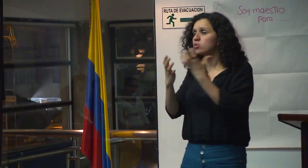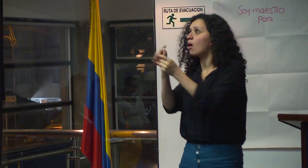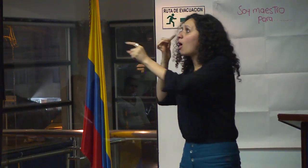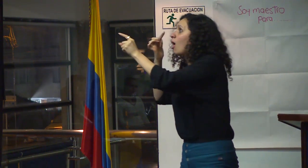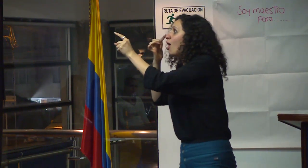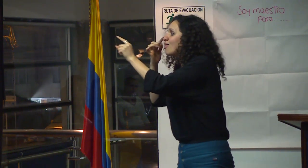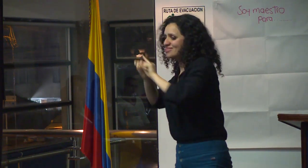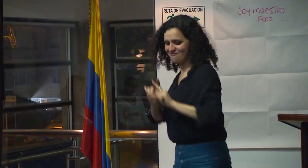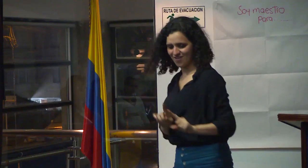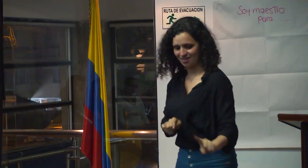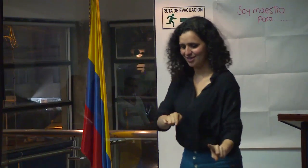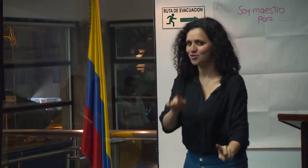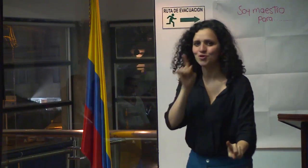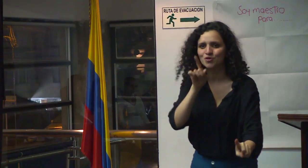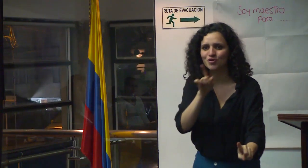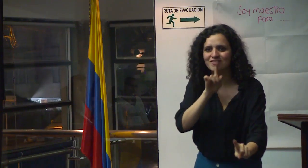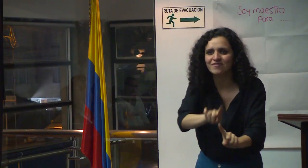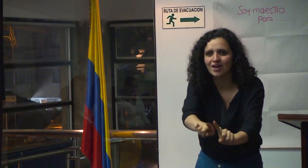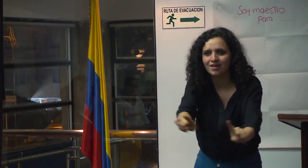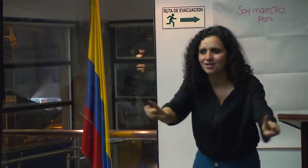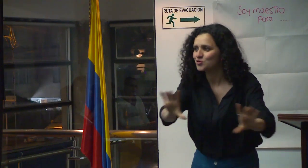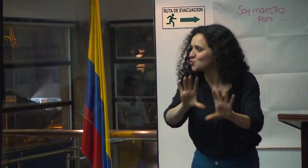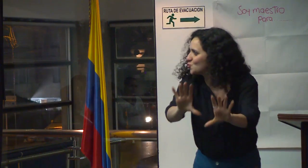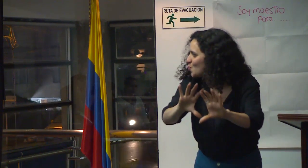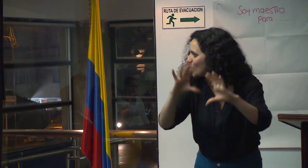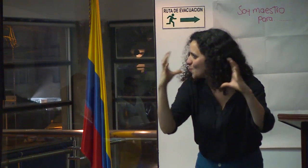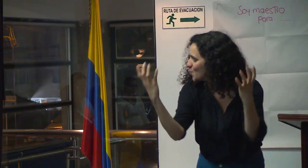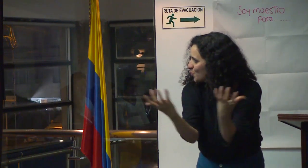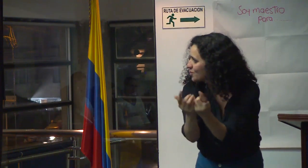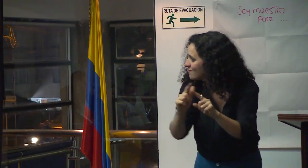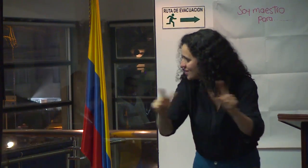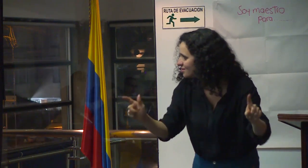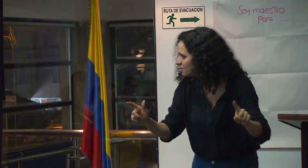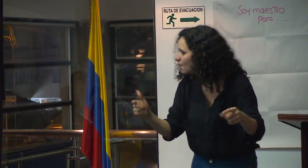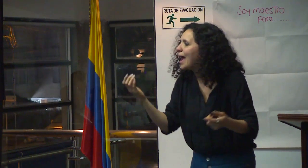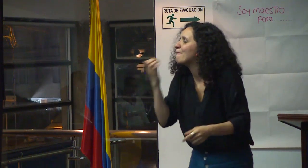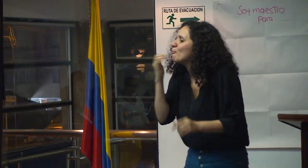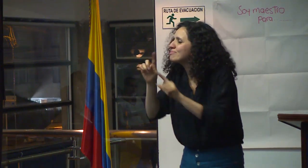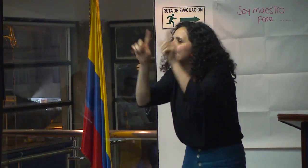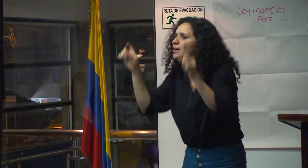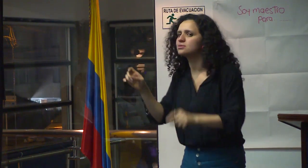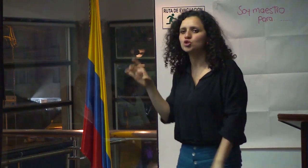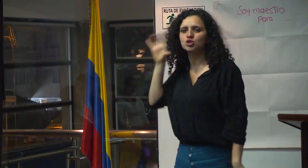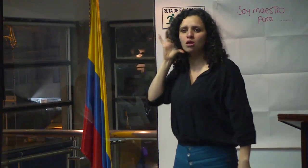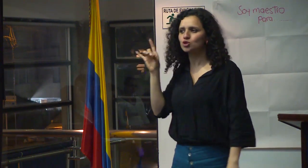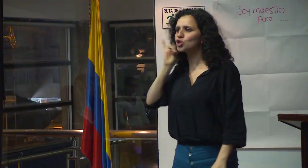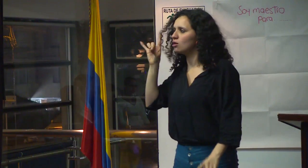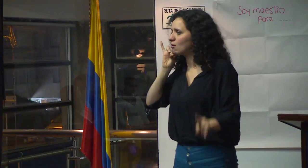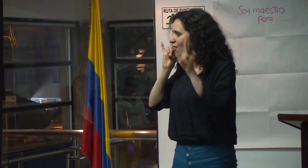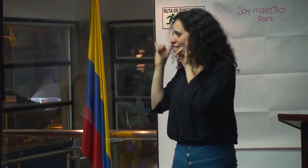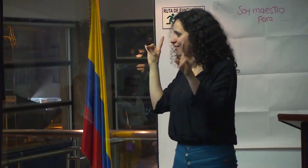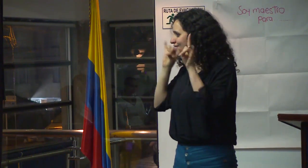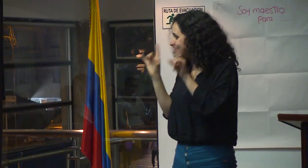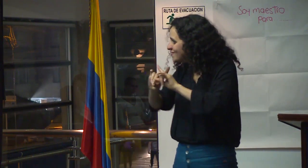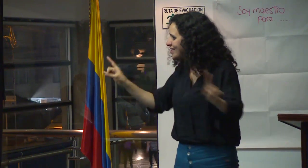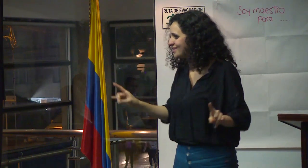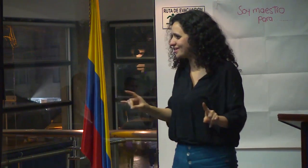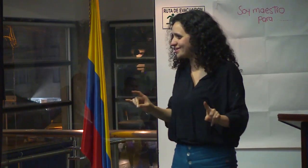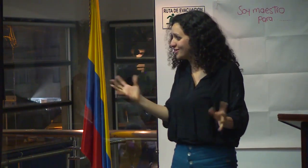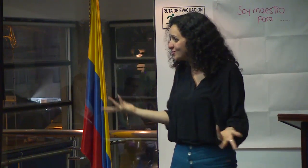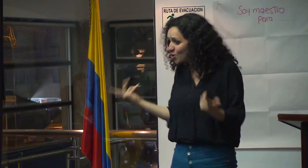no como la que yo vivo. Desde eso solo hecho de dónde viene el sonido, cómo viven el sonido,